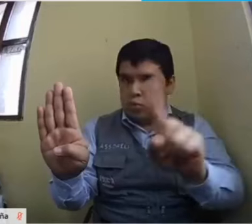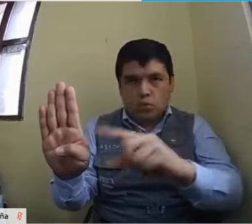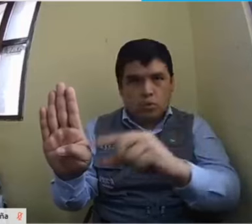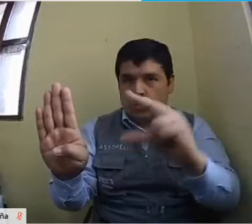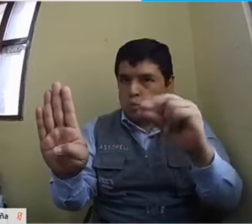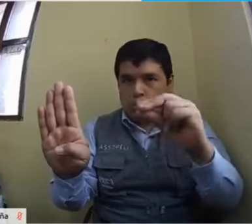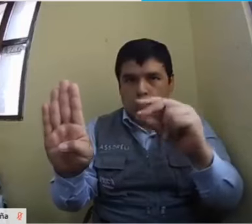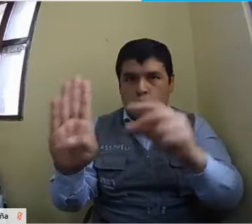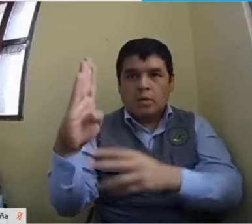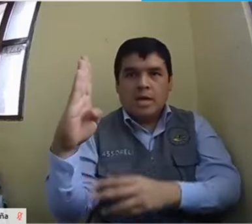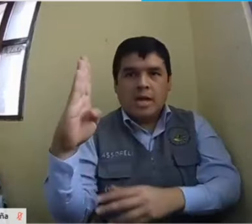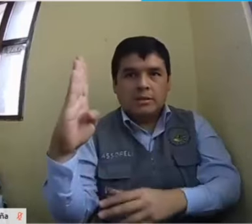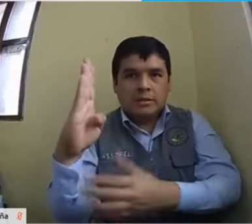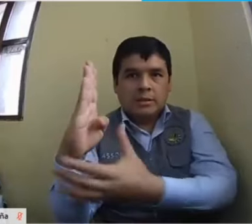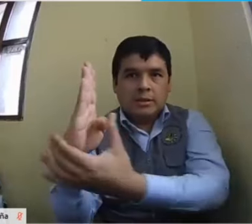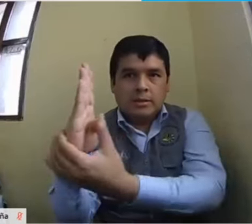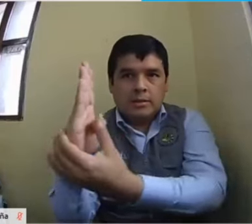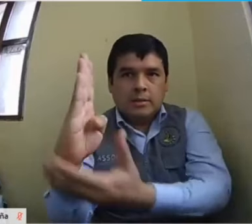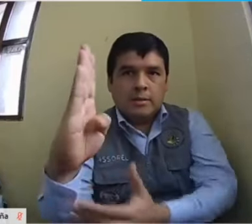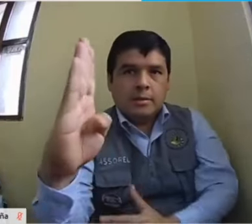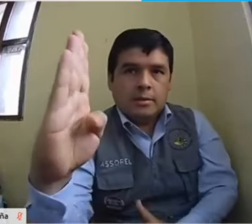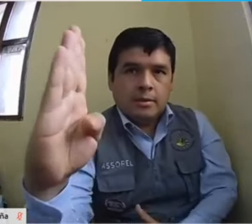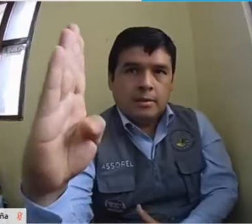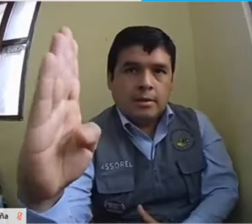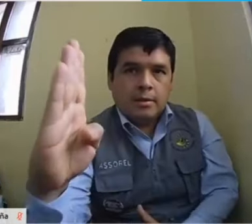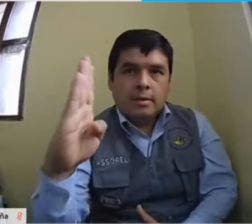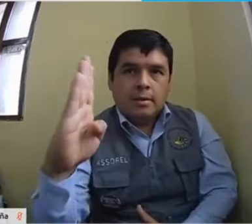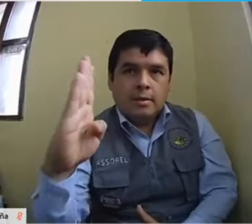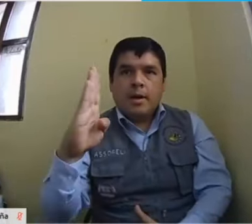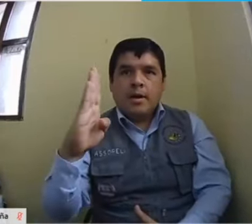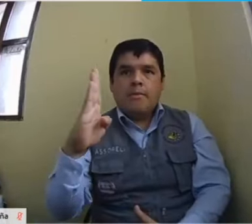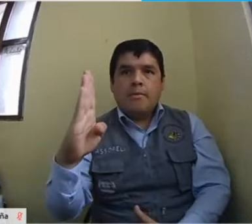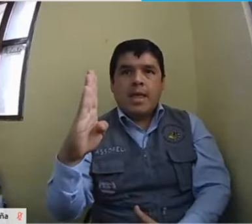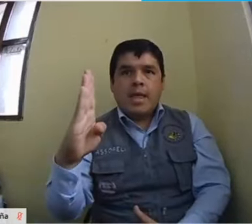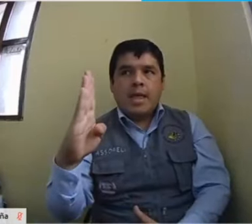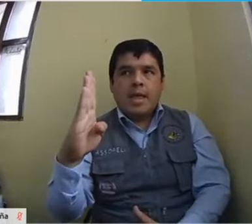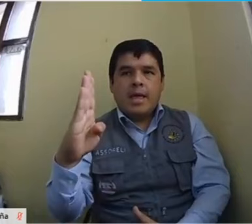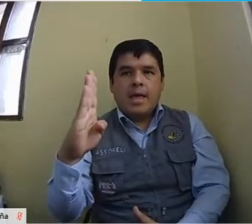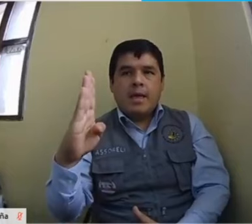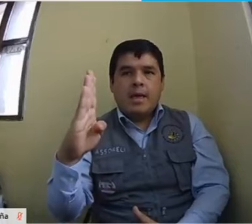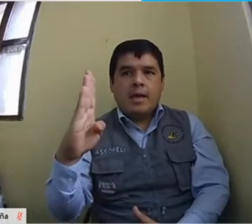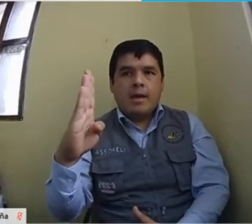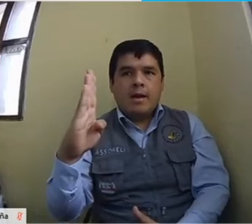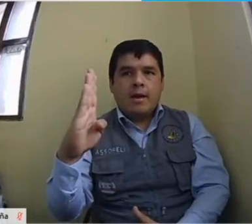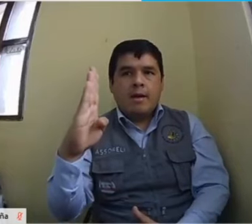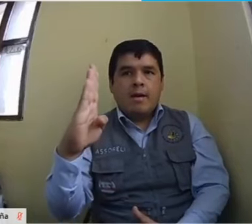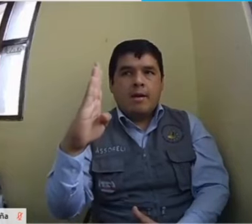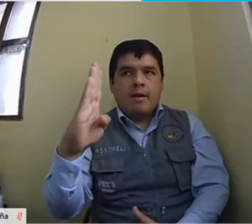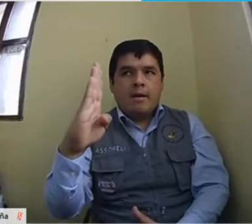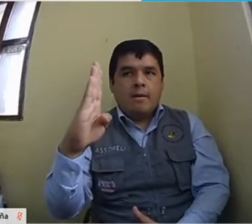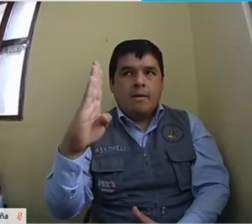Ustedes la pueden ver mejor así de frente, pero en la seña, la comunicación es así, de perfil. Es la letra B.